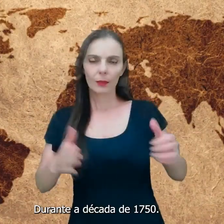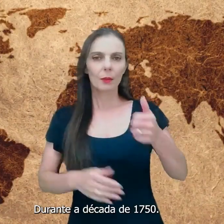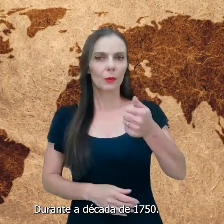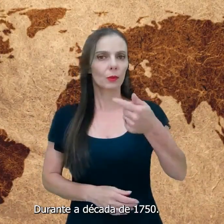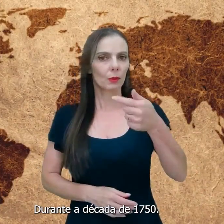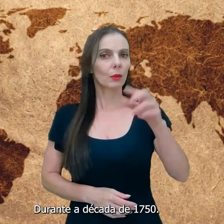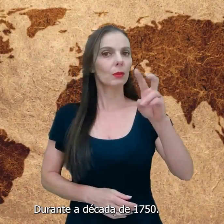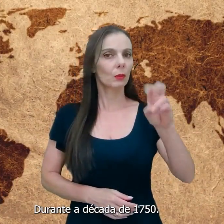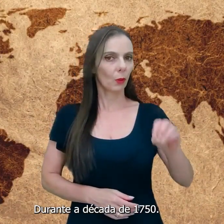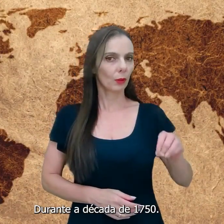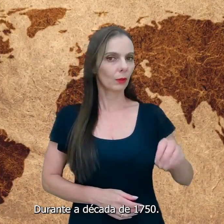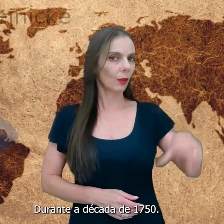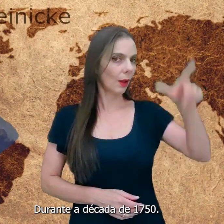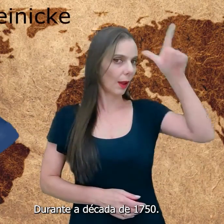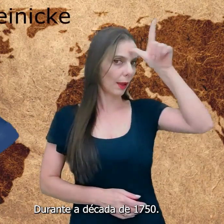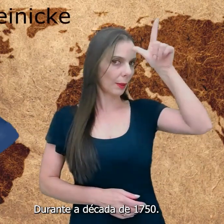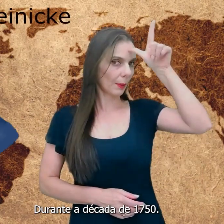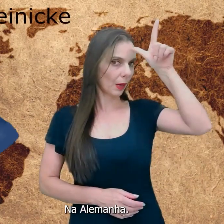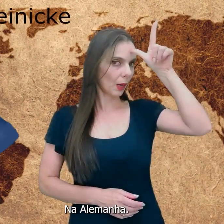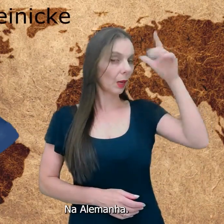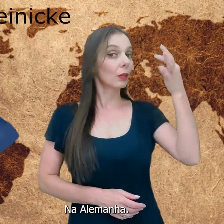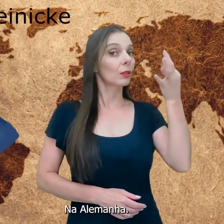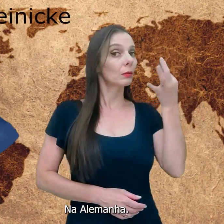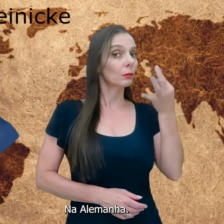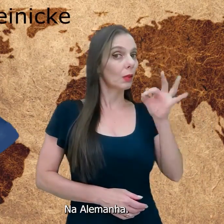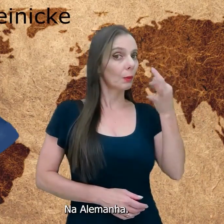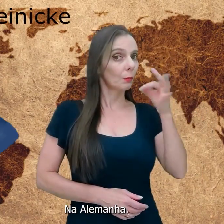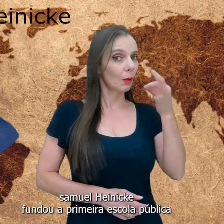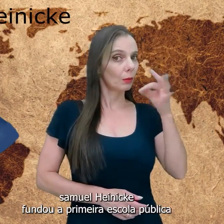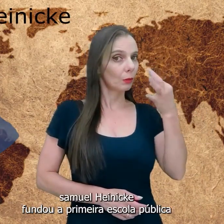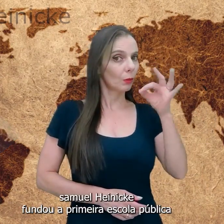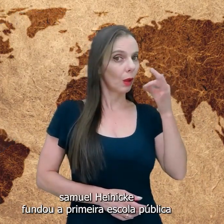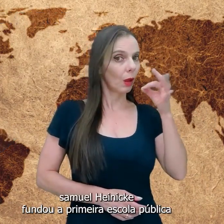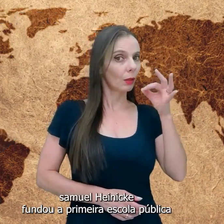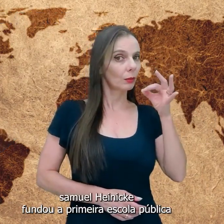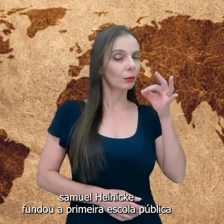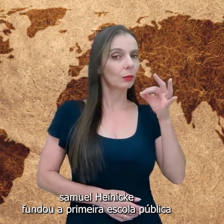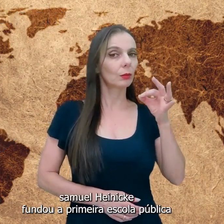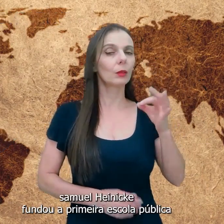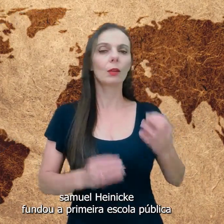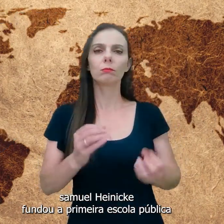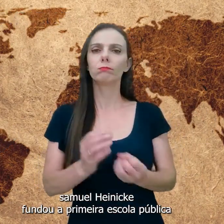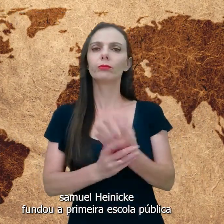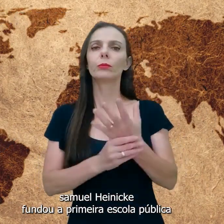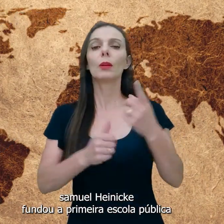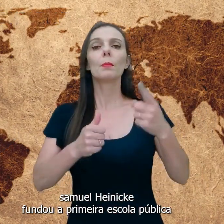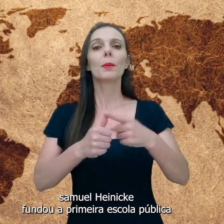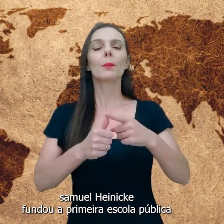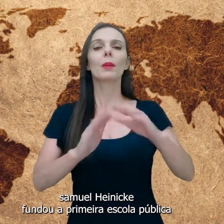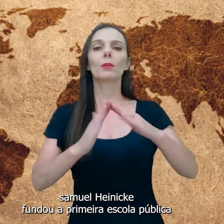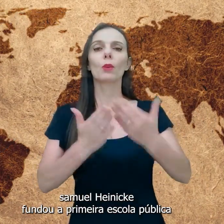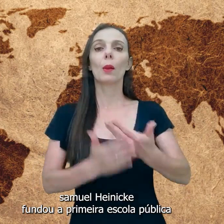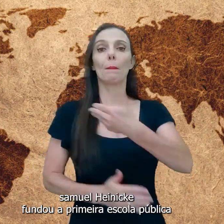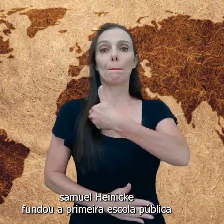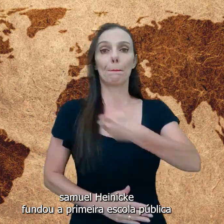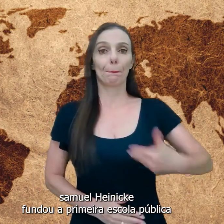Durante a década de 1750, na Alemanha, Samuel Wernicke fundou a primeira escola